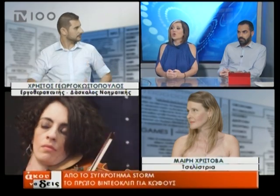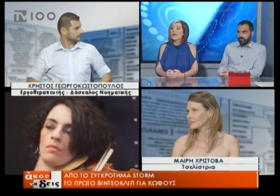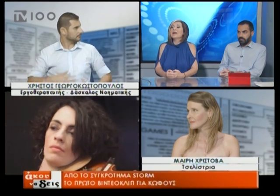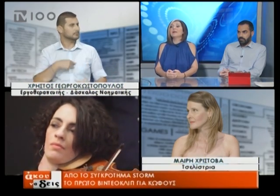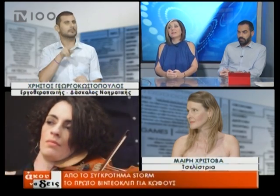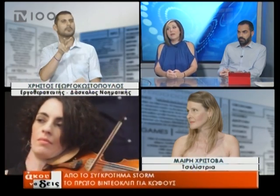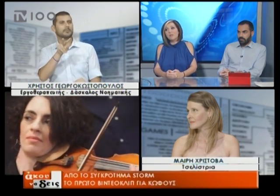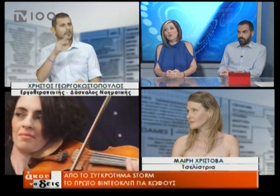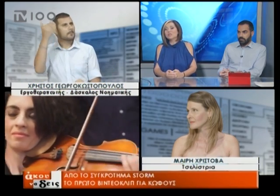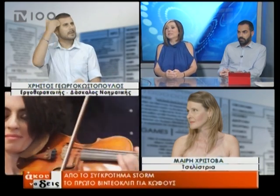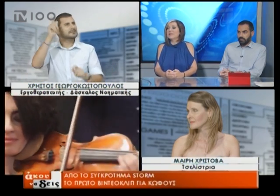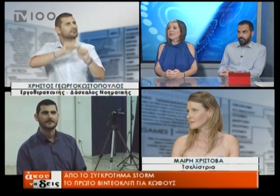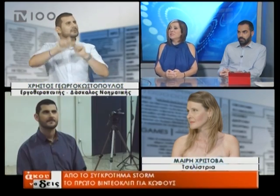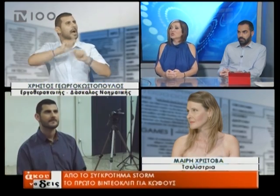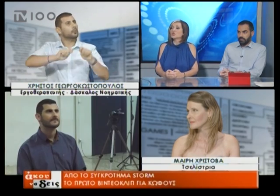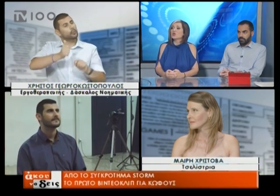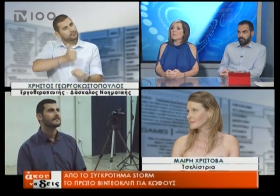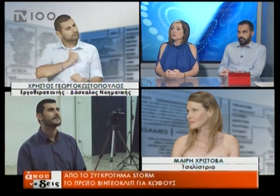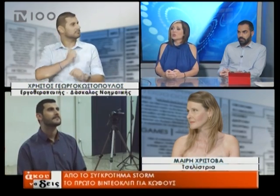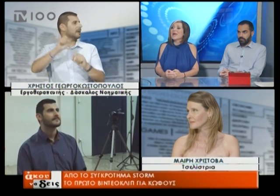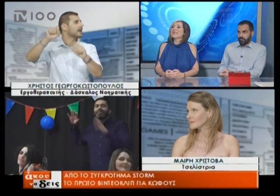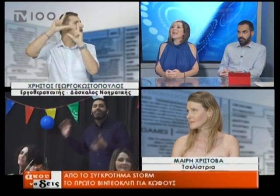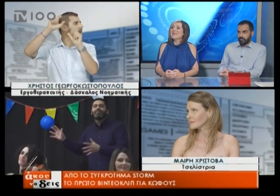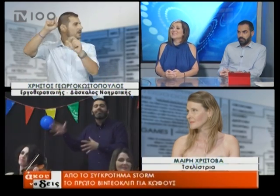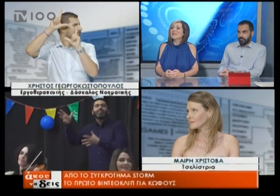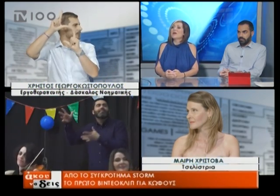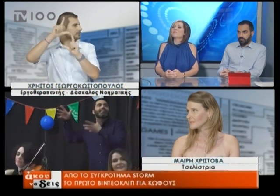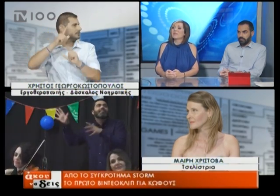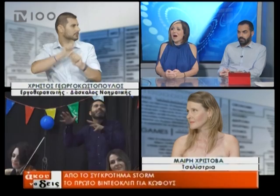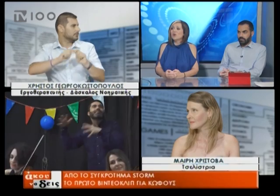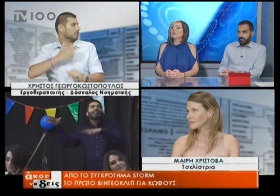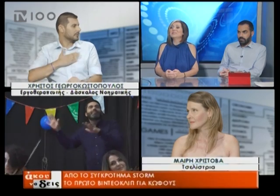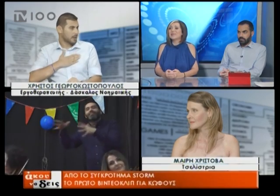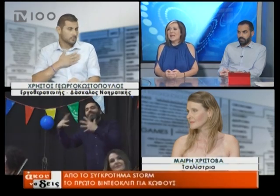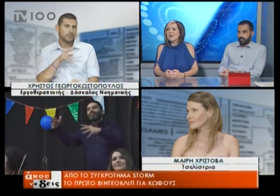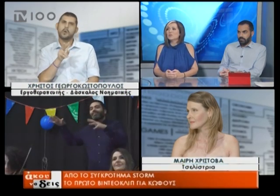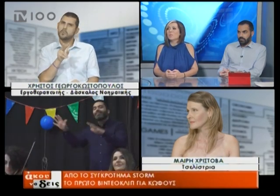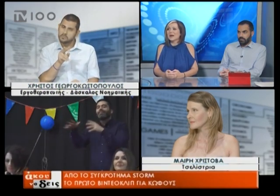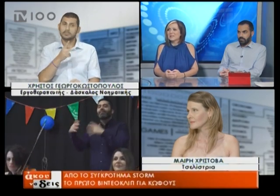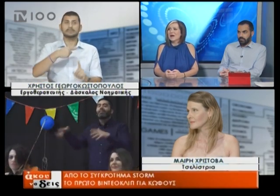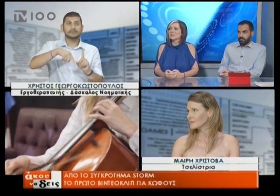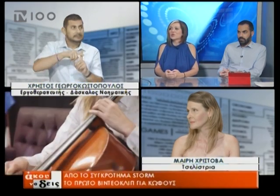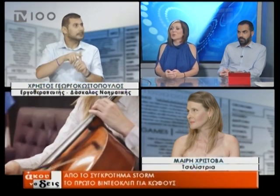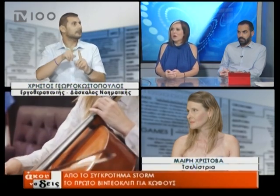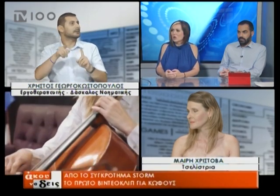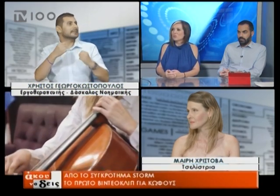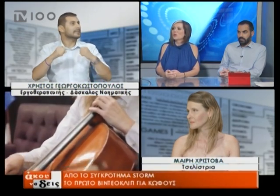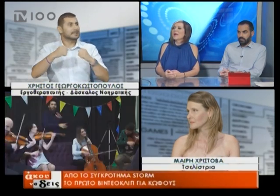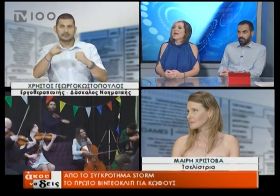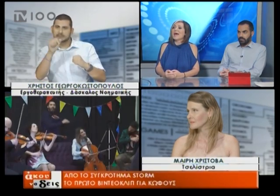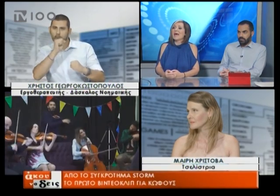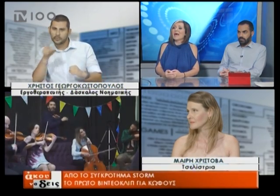καλλιτεχνών. Δεύτερον, τις κινήσεις στο σώμα τους. Και έτσι φτιάχνω τις δικές μου παραστάσεις στο μυαλό